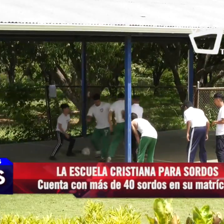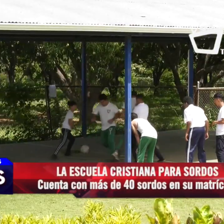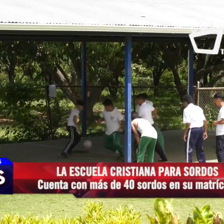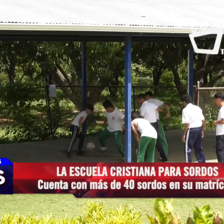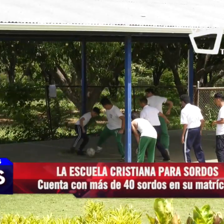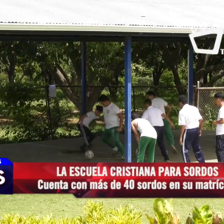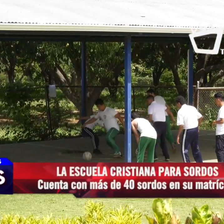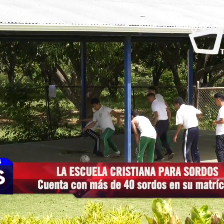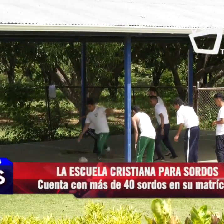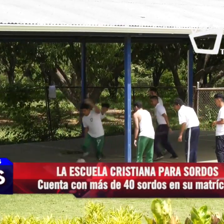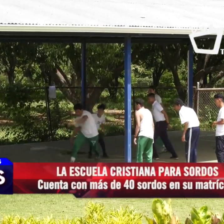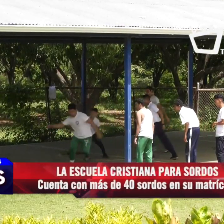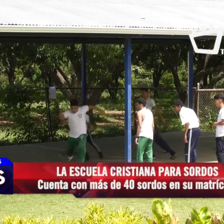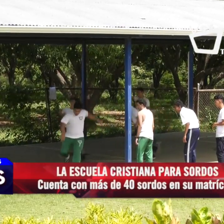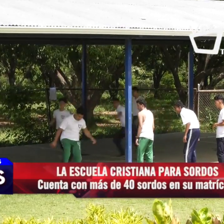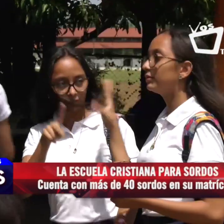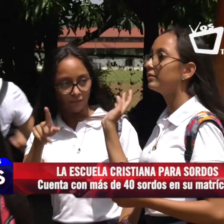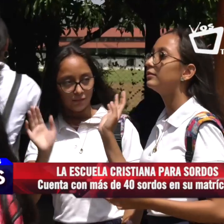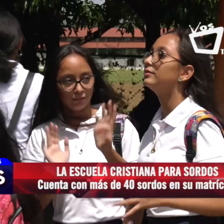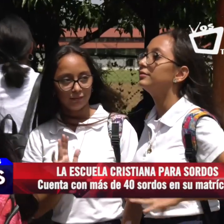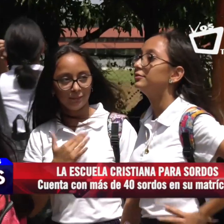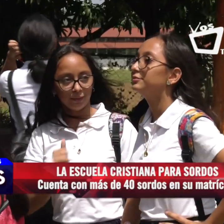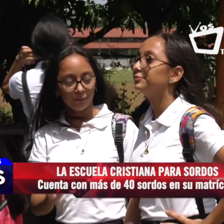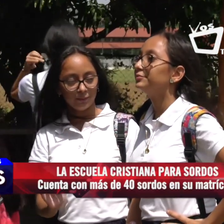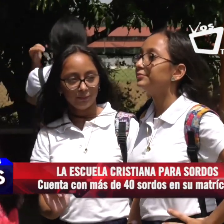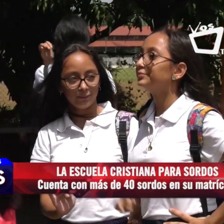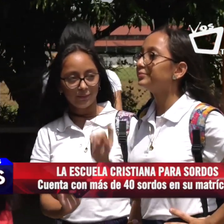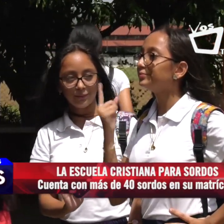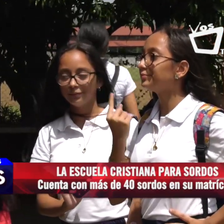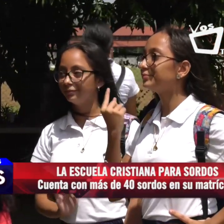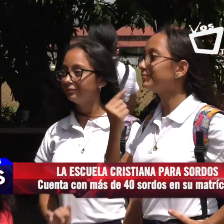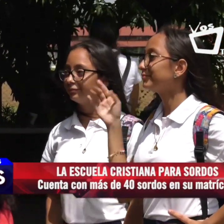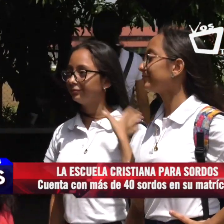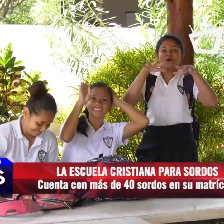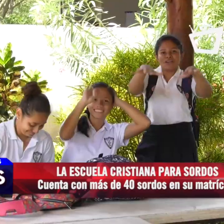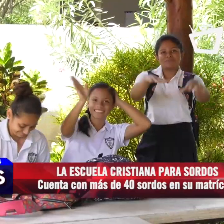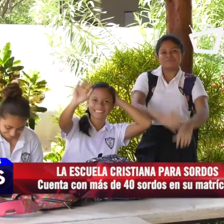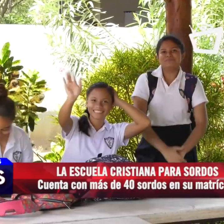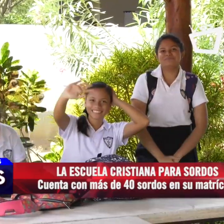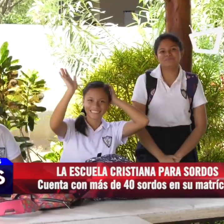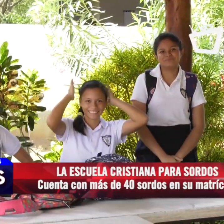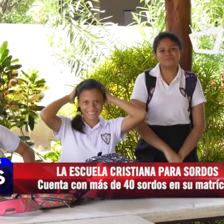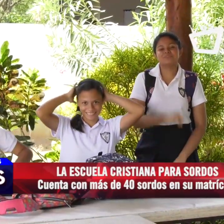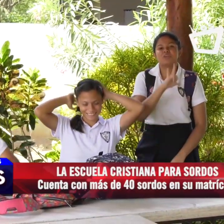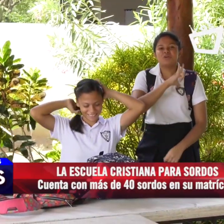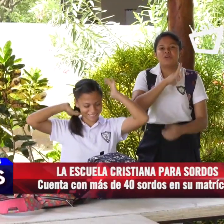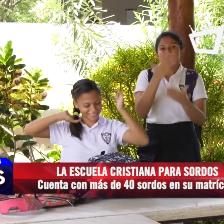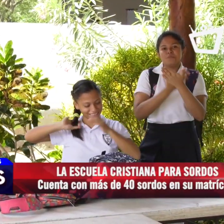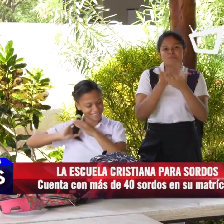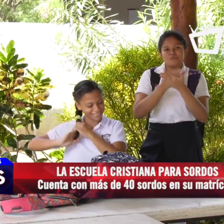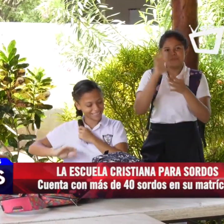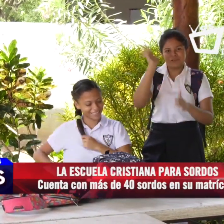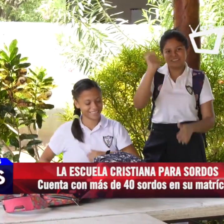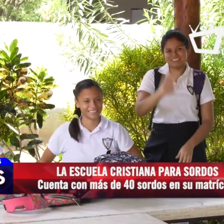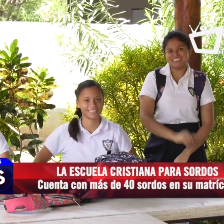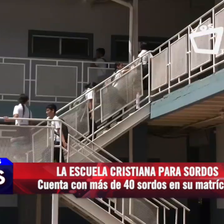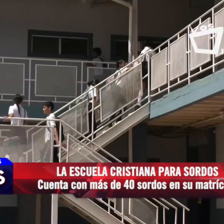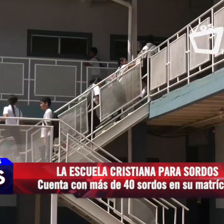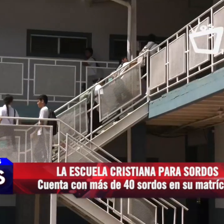En Nicaragua, la inclusión escolar de las personas con discapacidad todavía continúa siendo un reto, aunque en algunos colegios se están